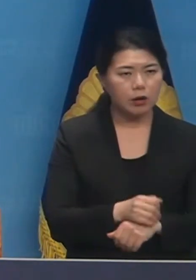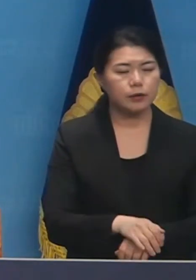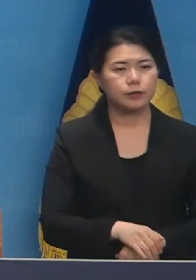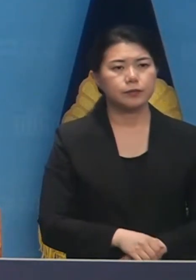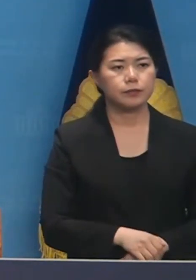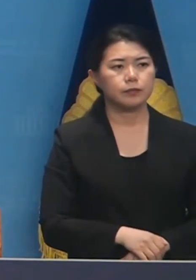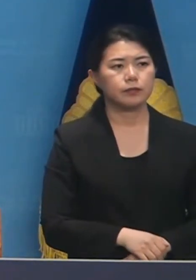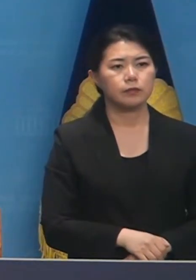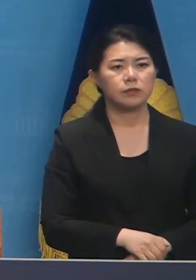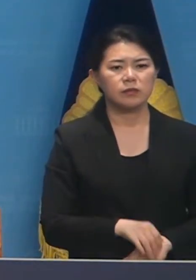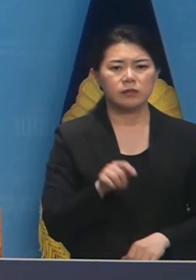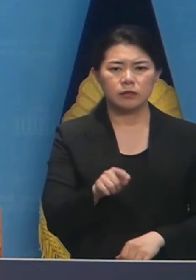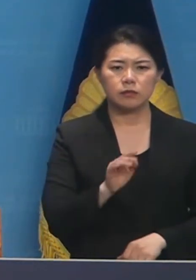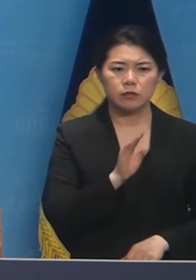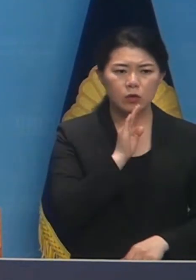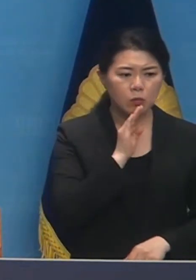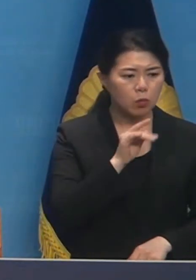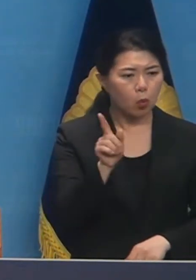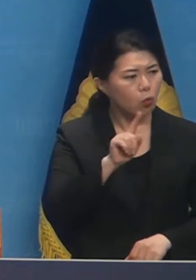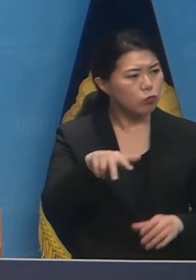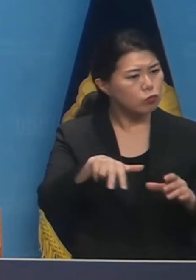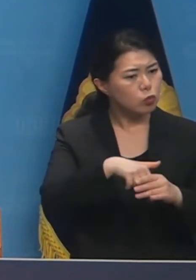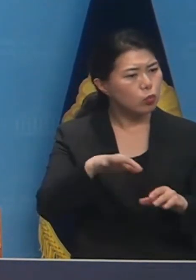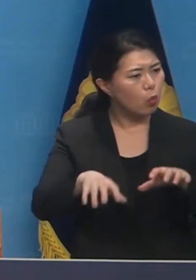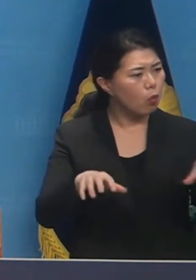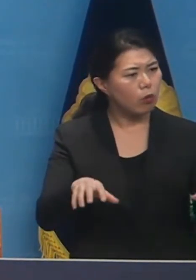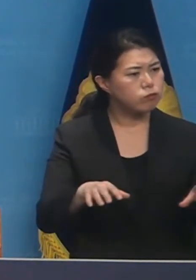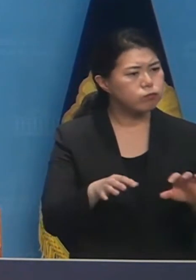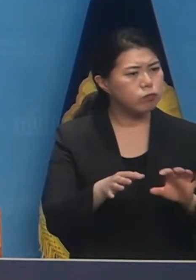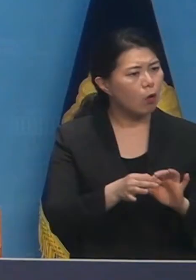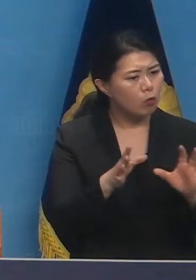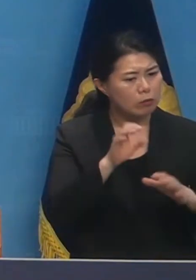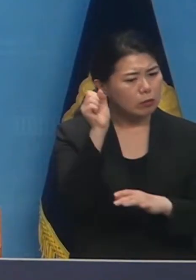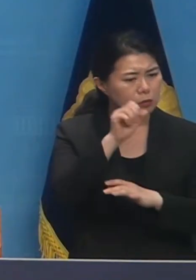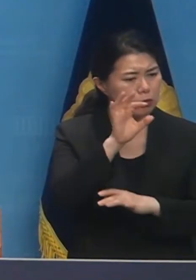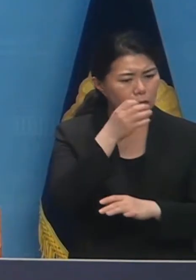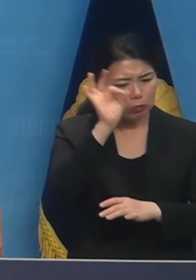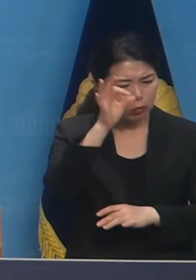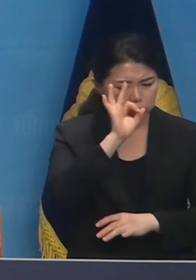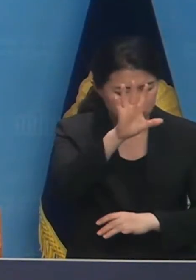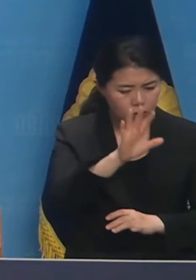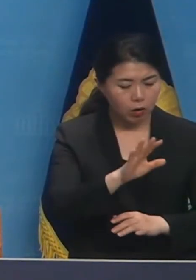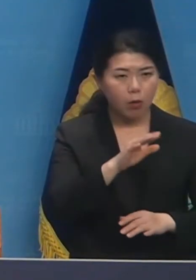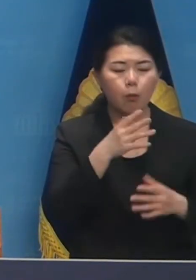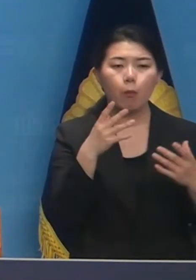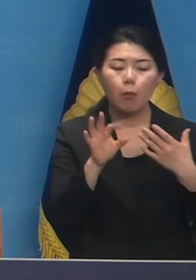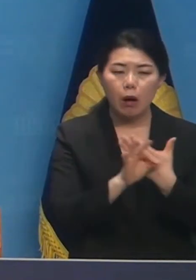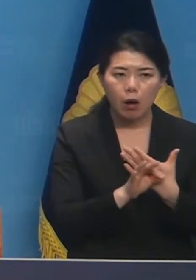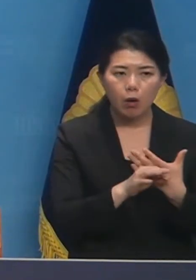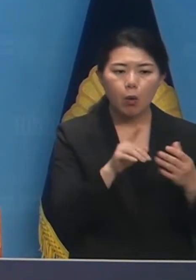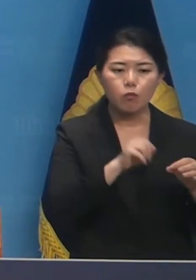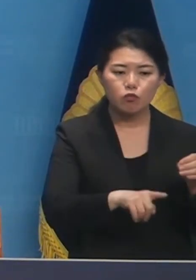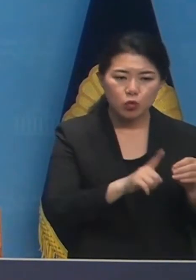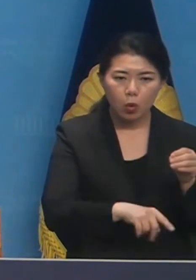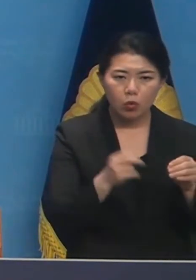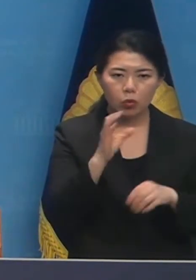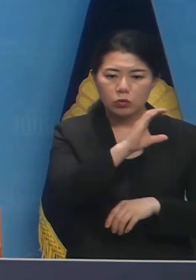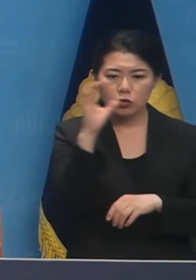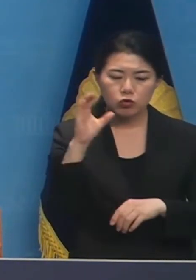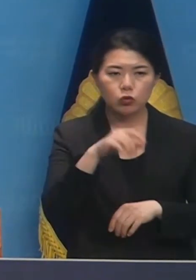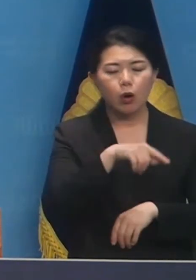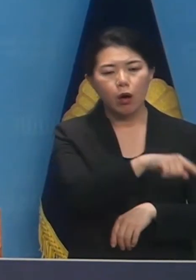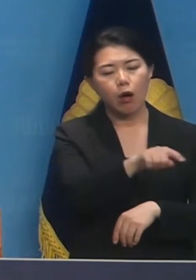집행했다는 거, 이것은 어느 종교단체든지 용인할 수 없는 겁니다. 만일 불교단체나 다른 천주교단체에서